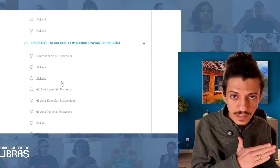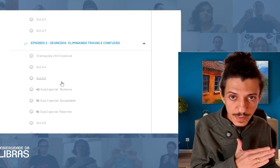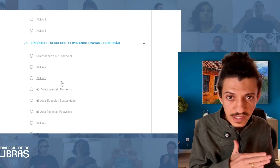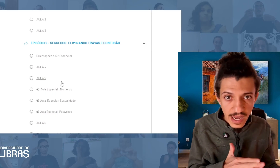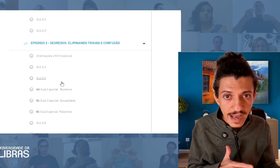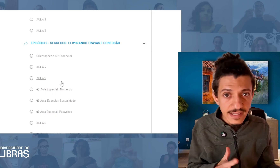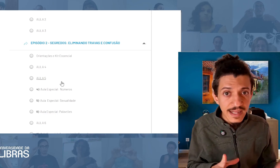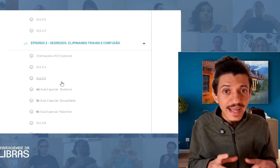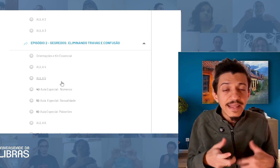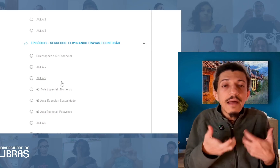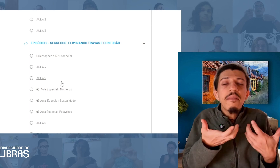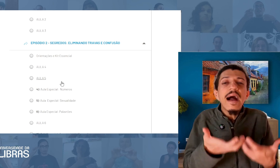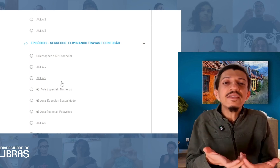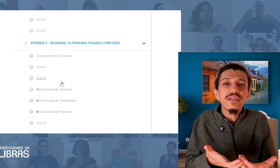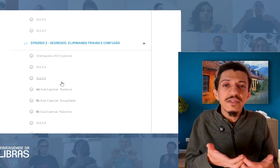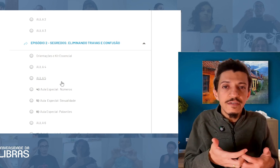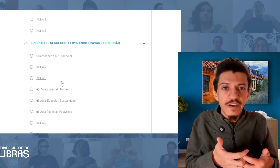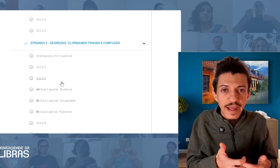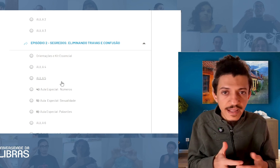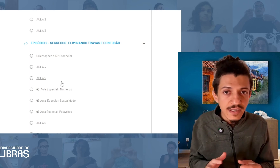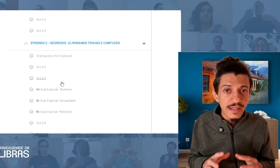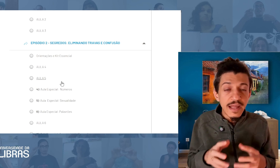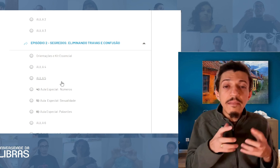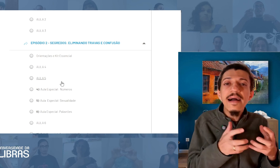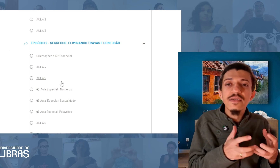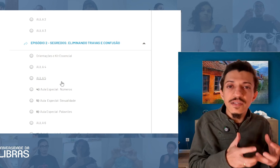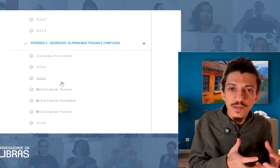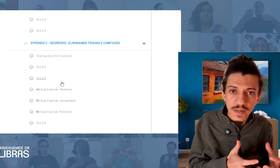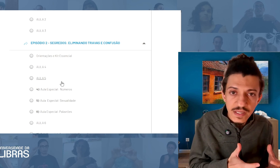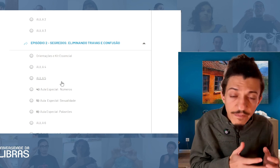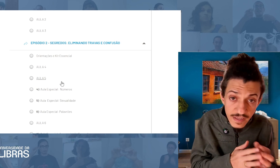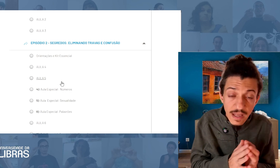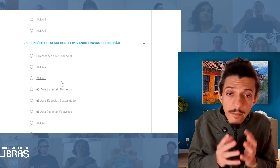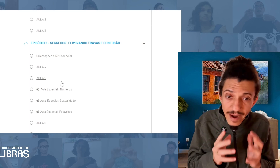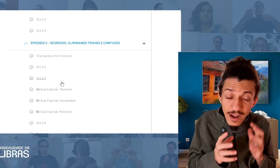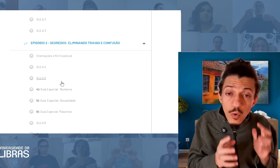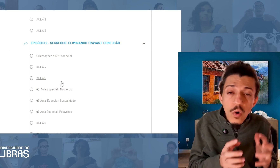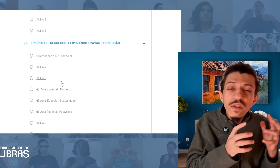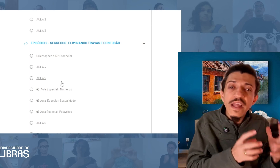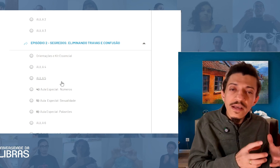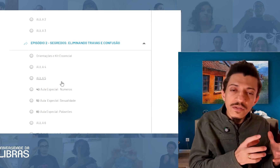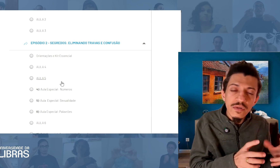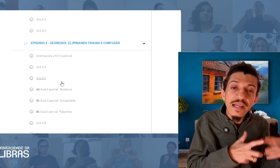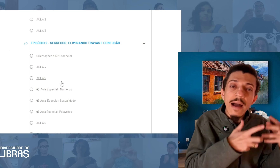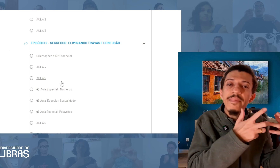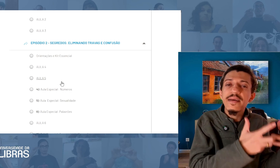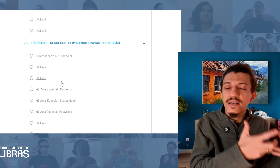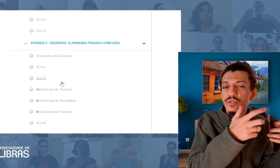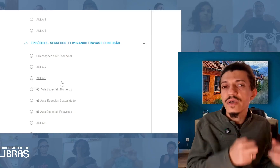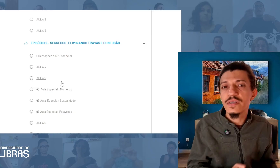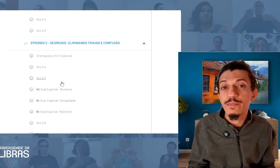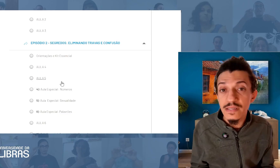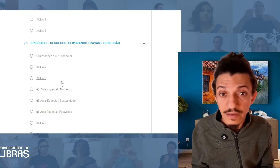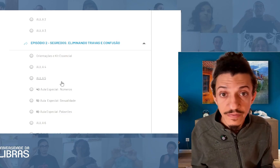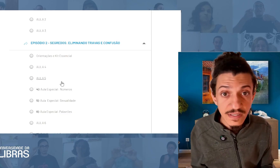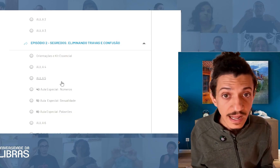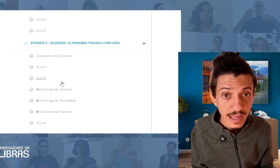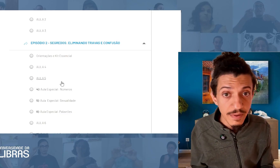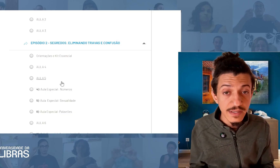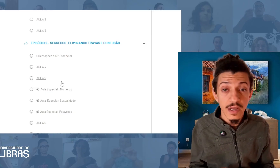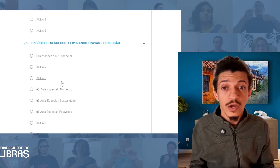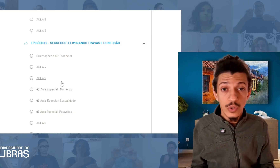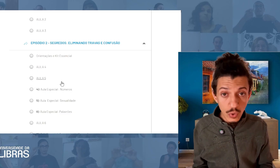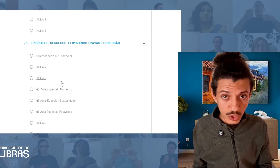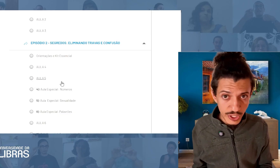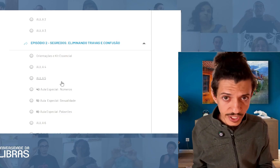aulas especiais, tem temáticas diferentes, temáticas específicas para contextos e aplicações específicas da